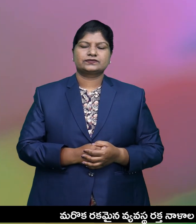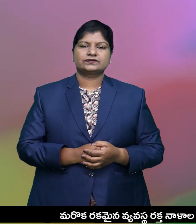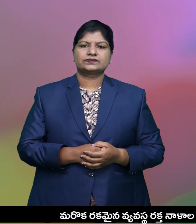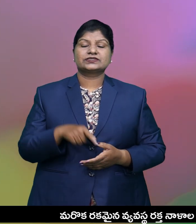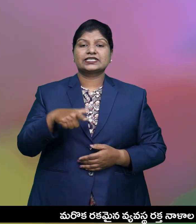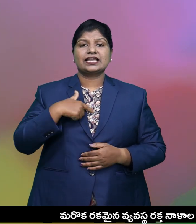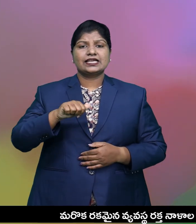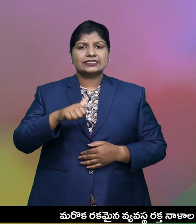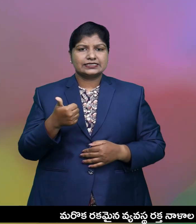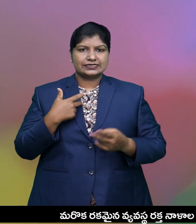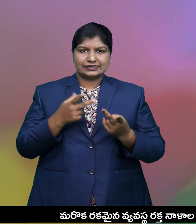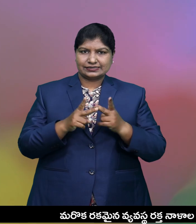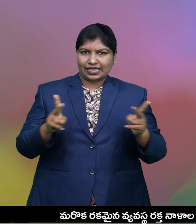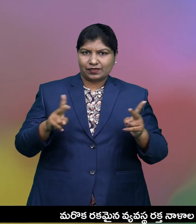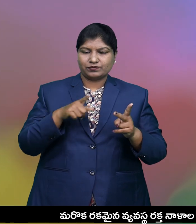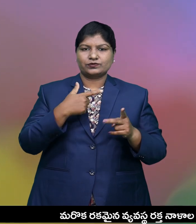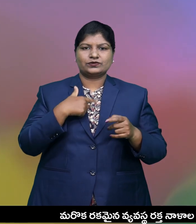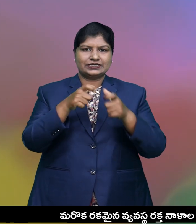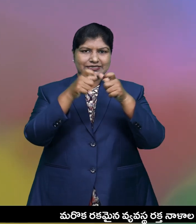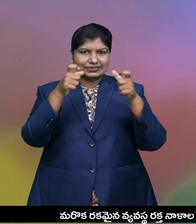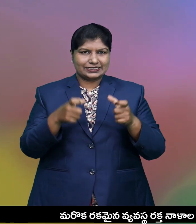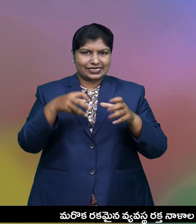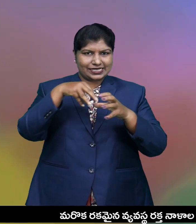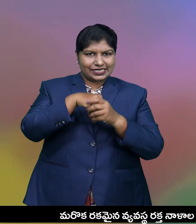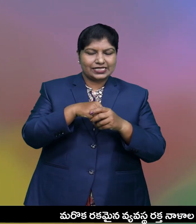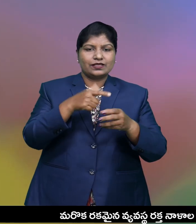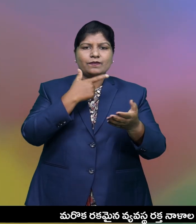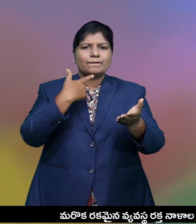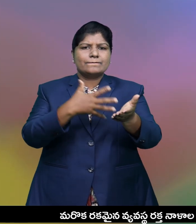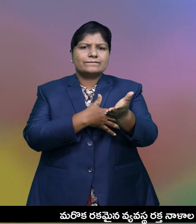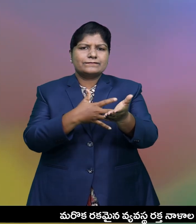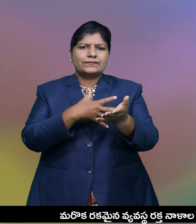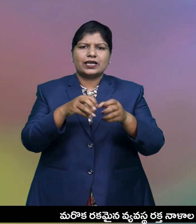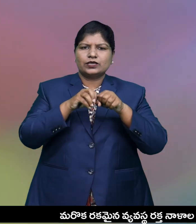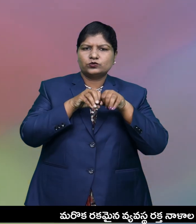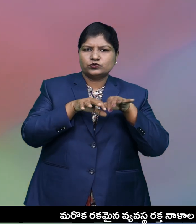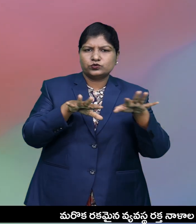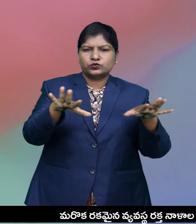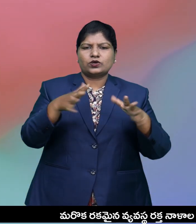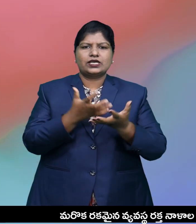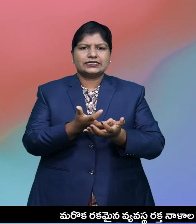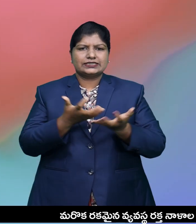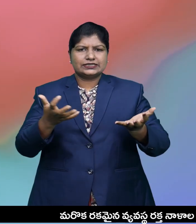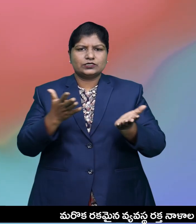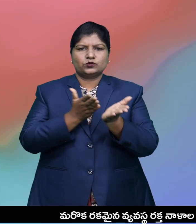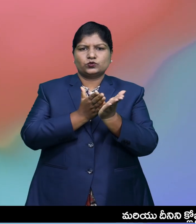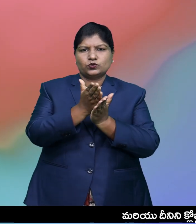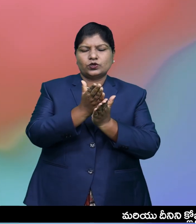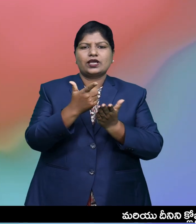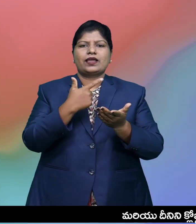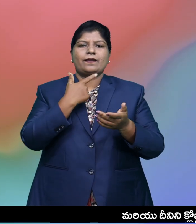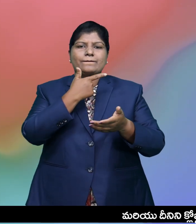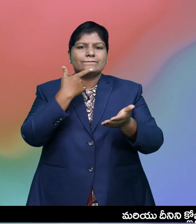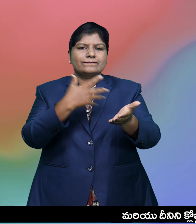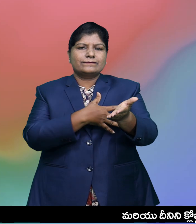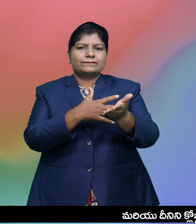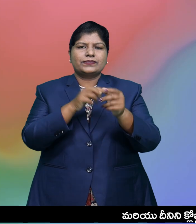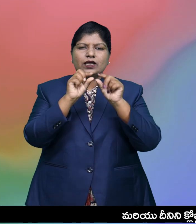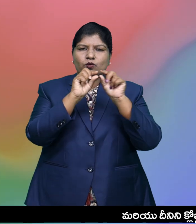మరొక రకమైన వ్యవస్థ రక్తనాళాల ద్వారా పదార్థాలను పంపిణీ చేసే రక్తాన్ని కలిగి ఉంటుంది మరియు దీనిని